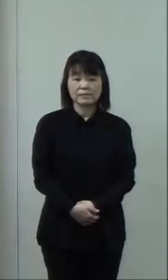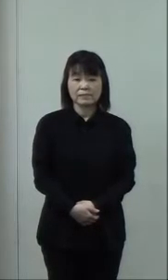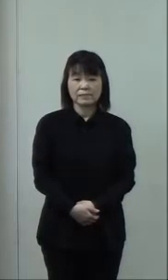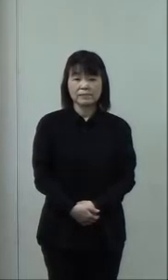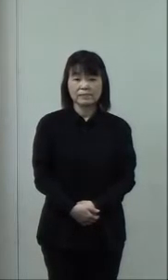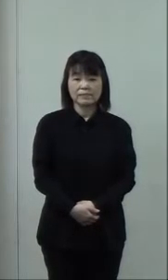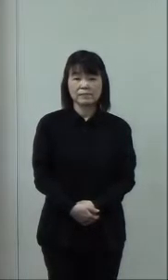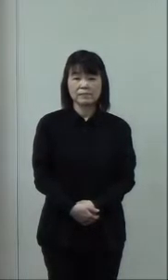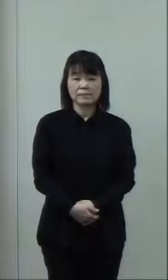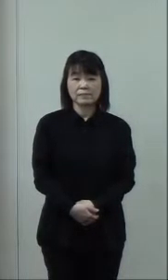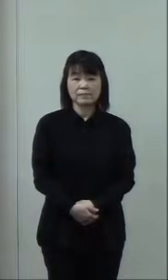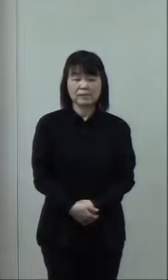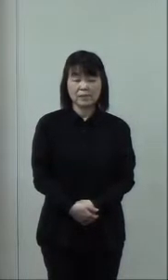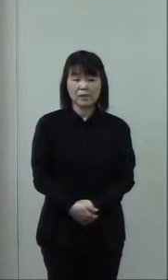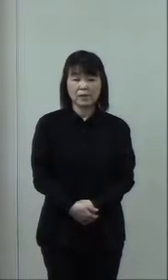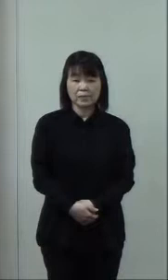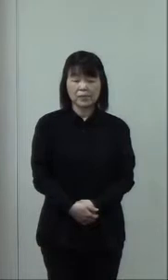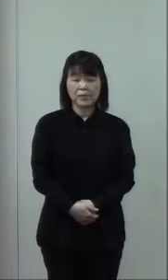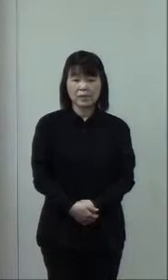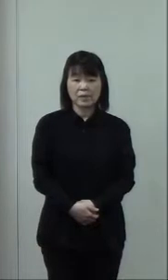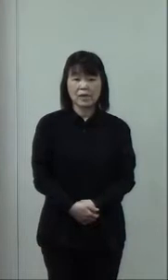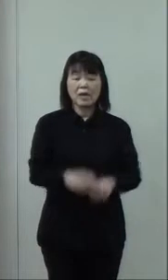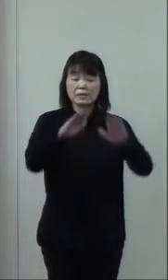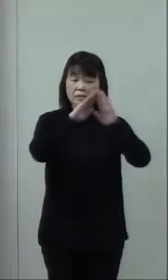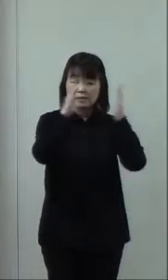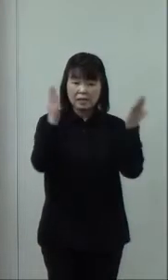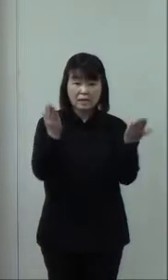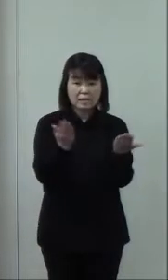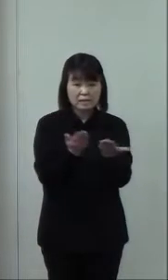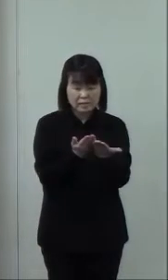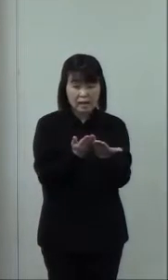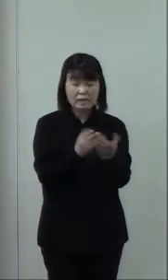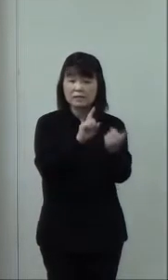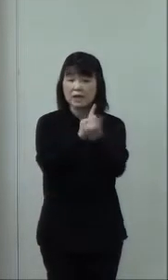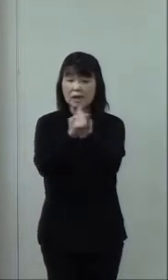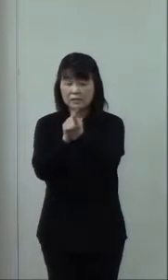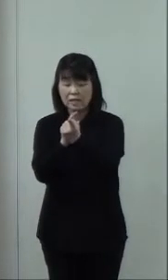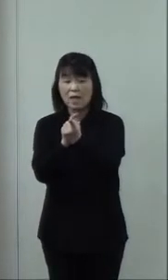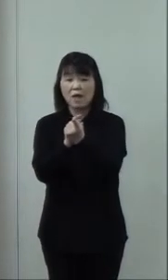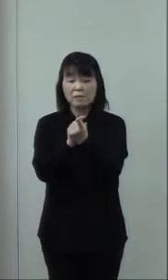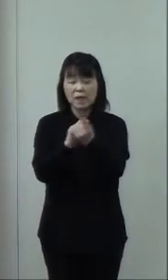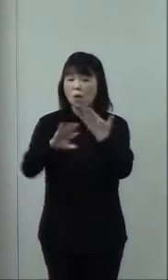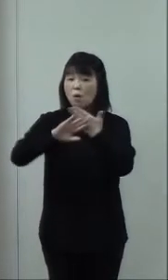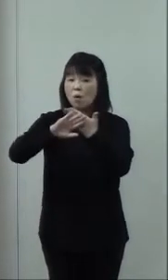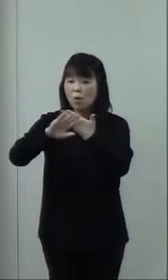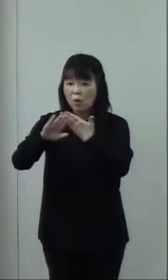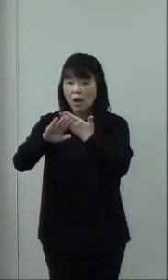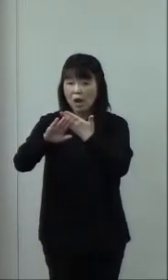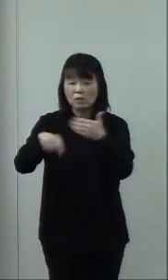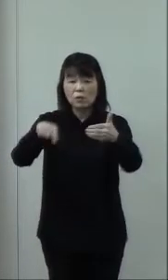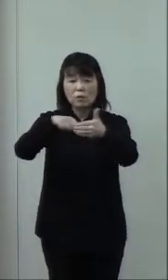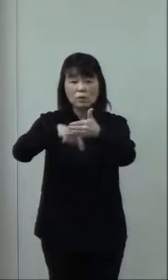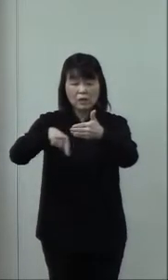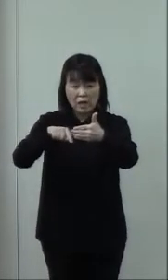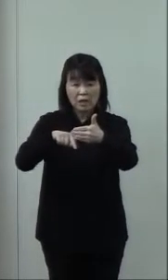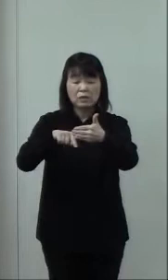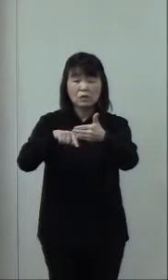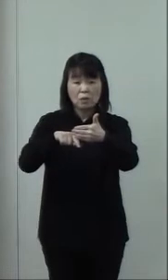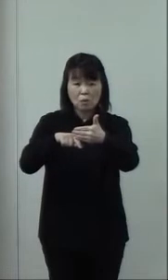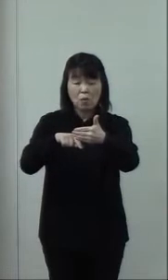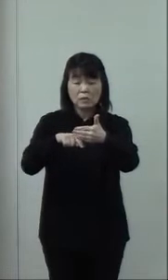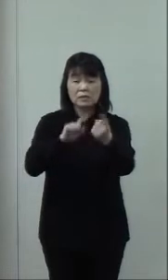それじゃあ全体を通じてでもよろしいですし、本日の案件以外のところでも結構でございますので、何